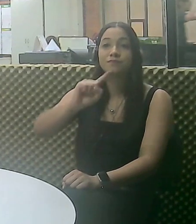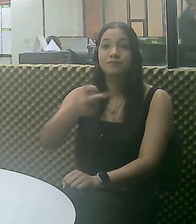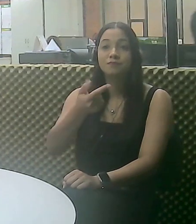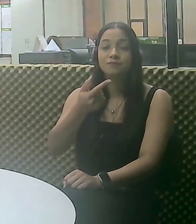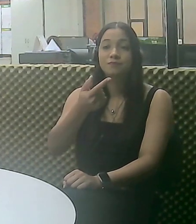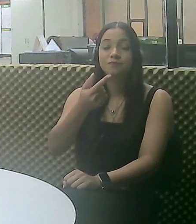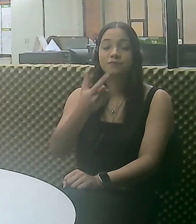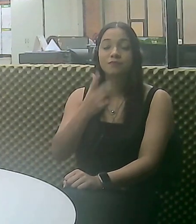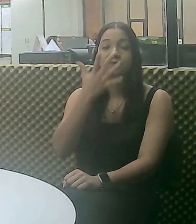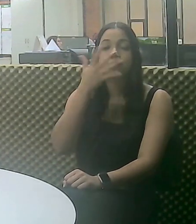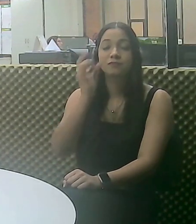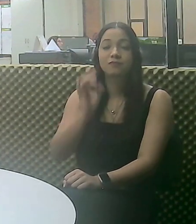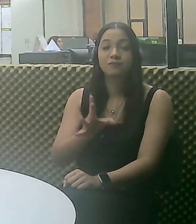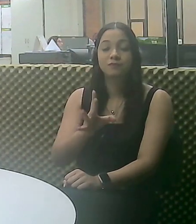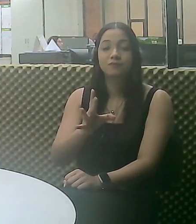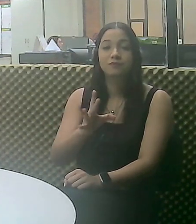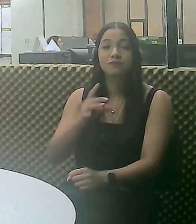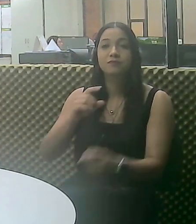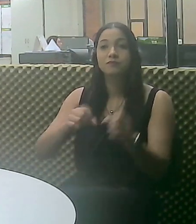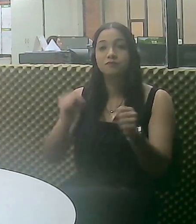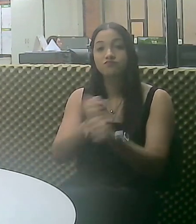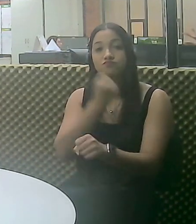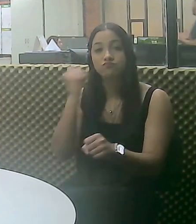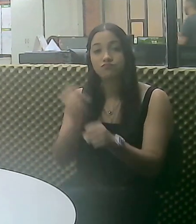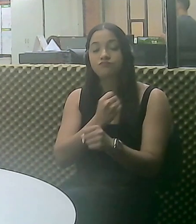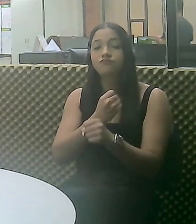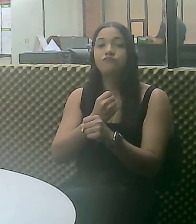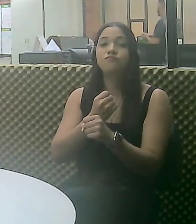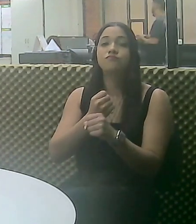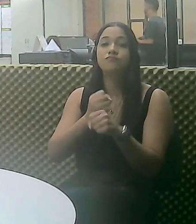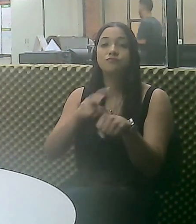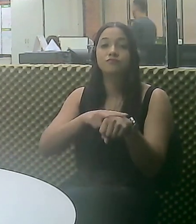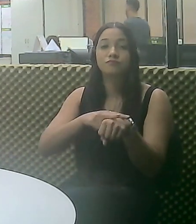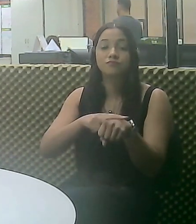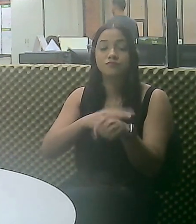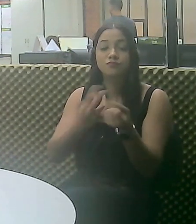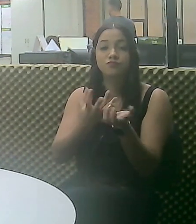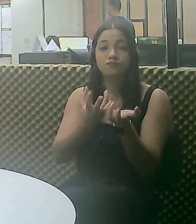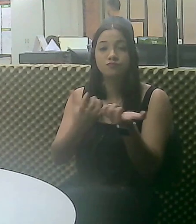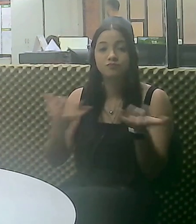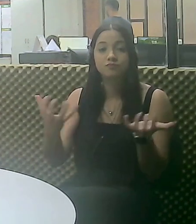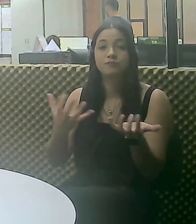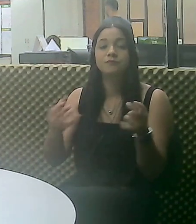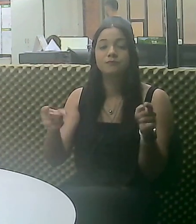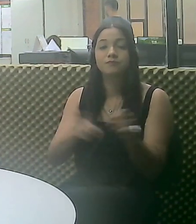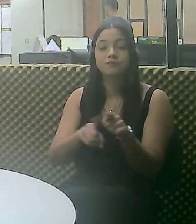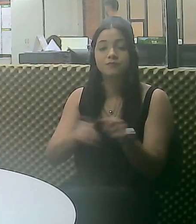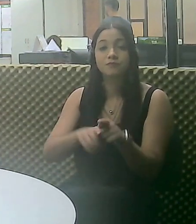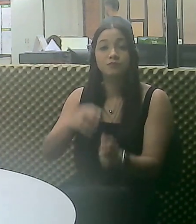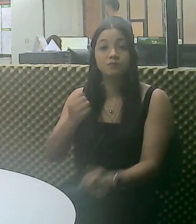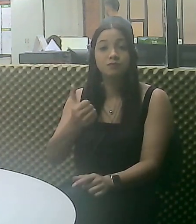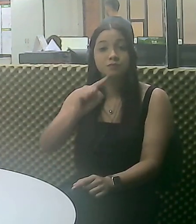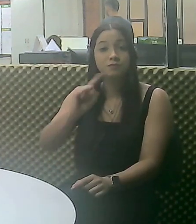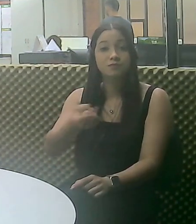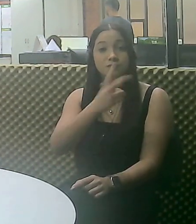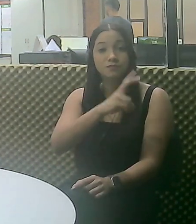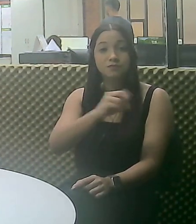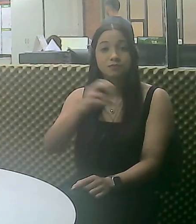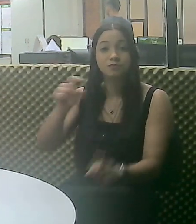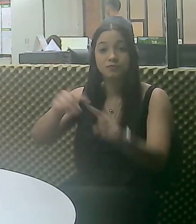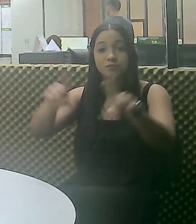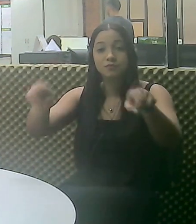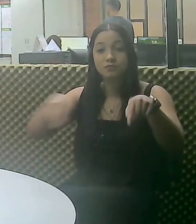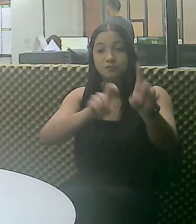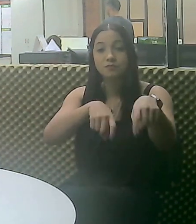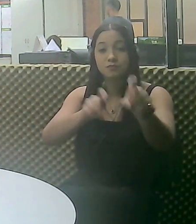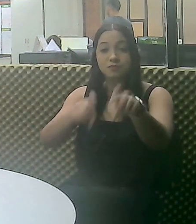mil toneladas, entre resíduos da construção civil, massa verde e volumosos, além de quase 1.500 lotes